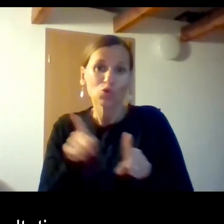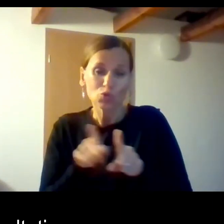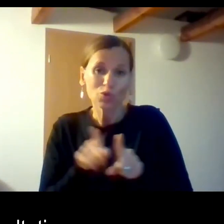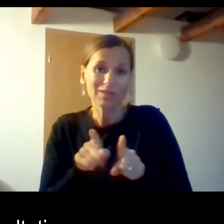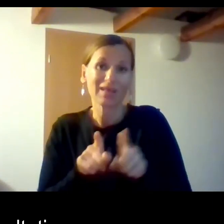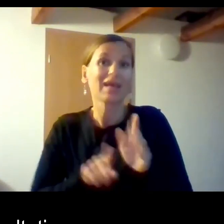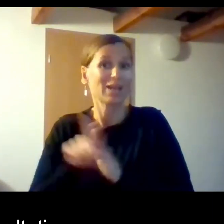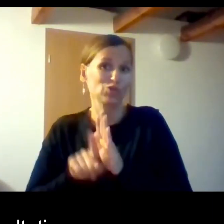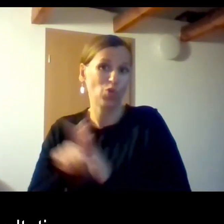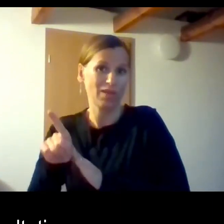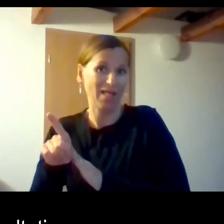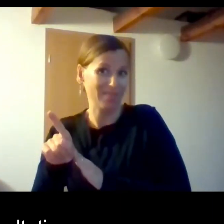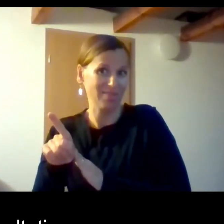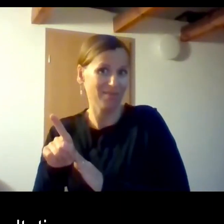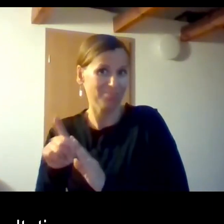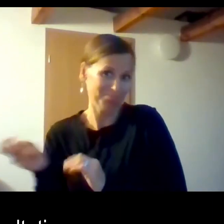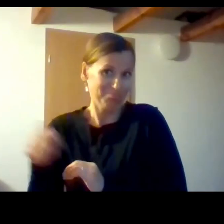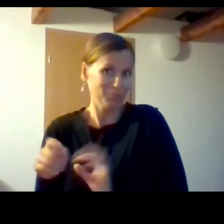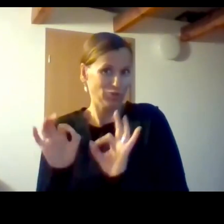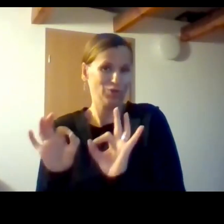tudi rezultati ne bodo izostali.